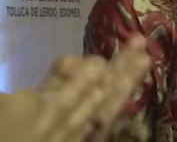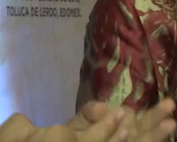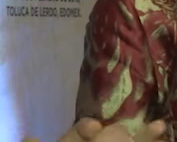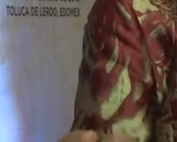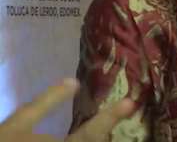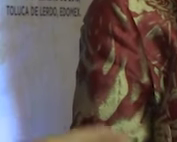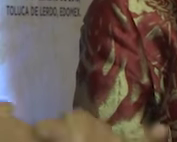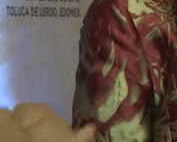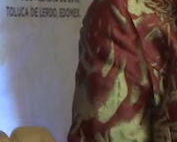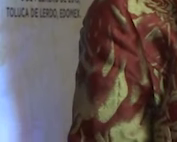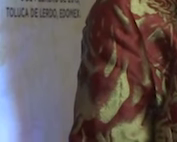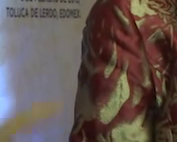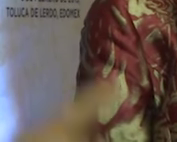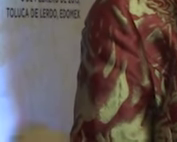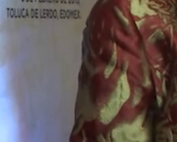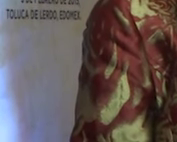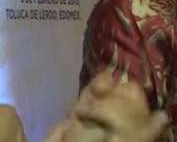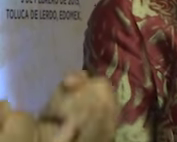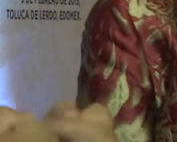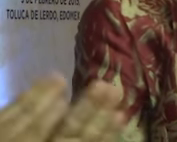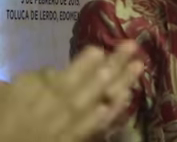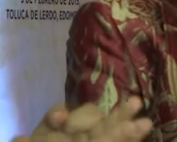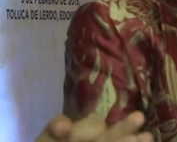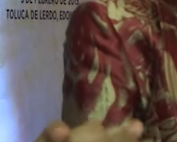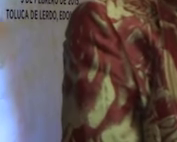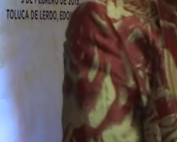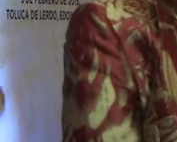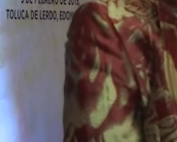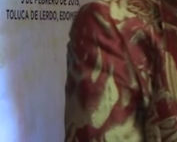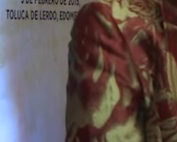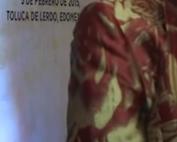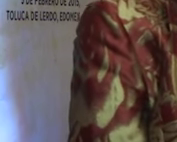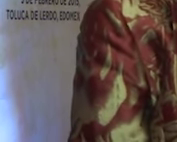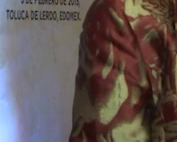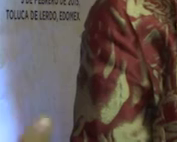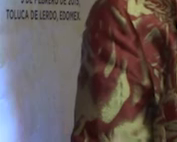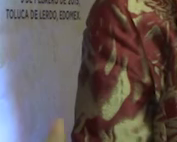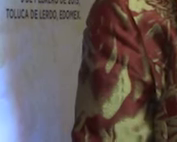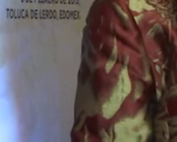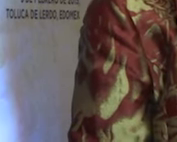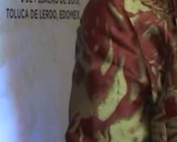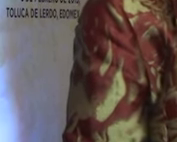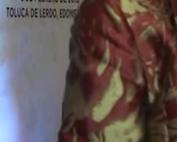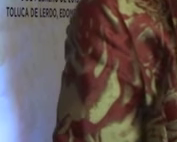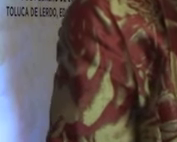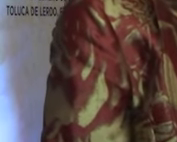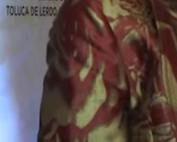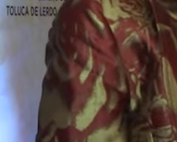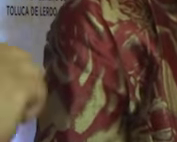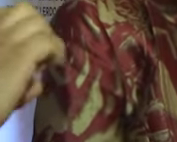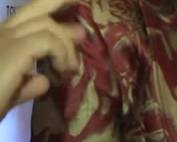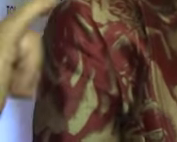las instituciones en nuestro país, igualmente complejos sin duda. Durante este periodo al que me refiero se han venido haciendo una serie